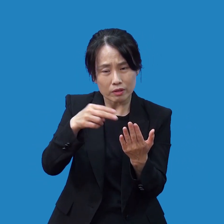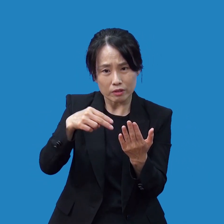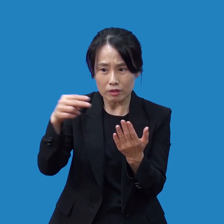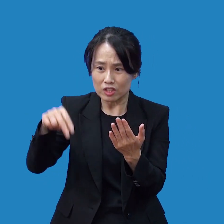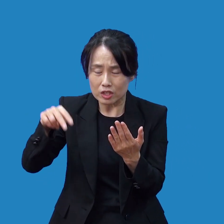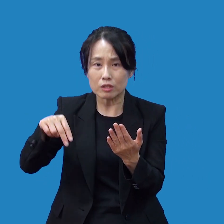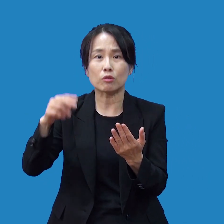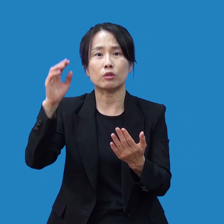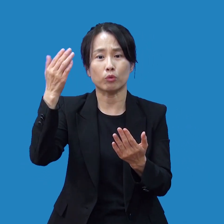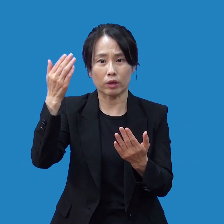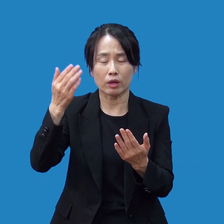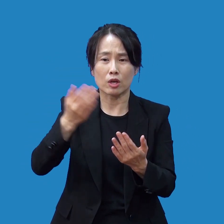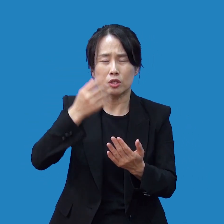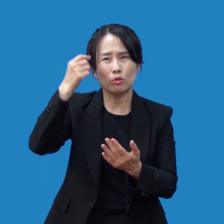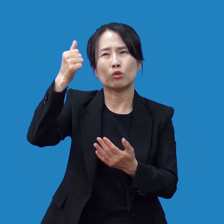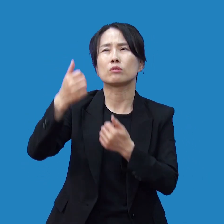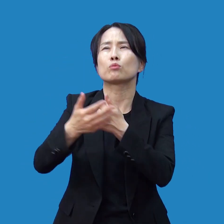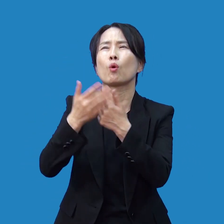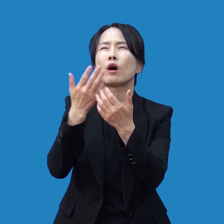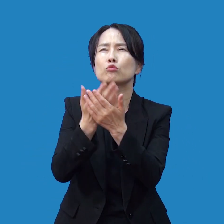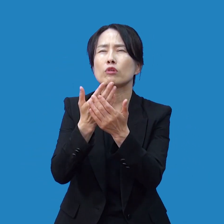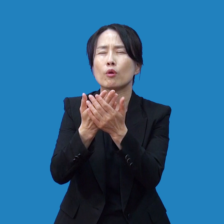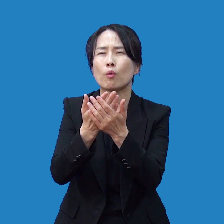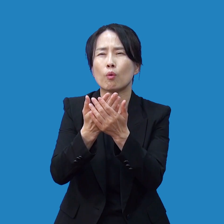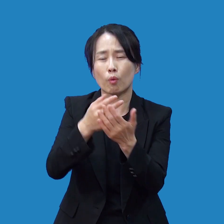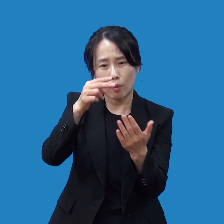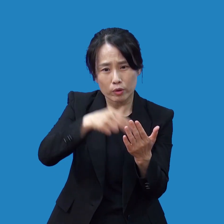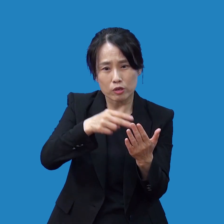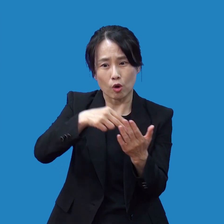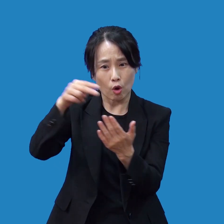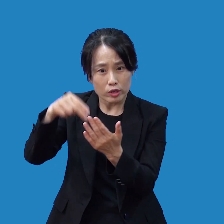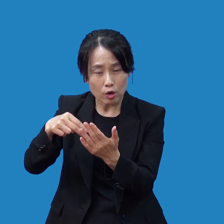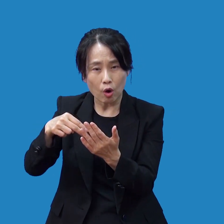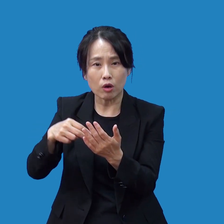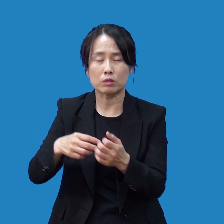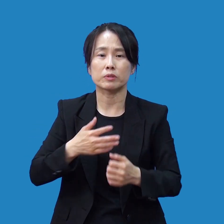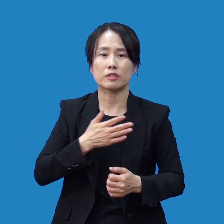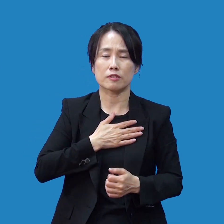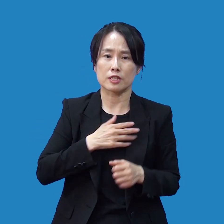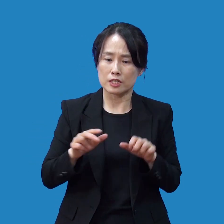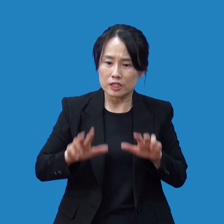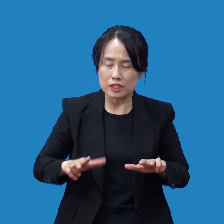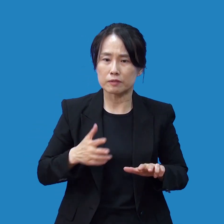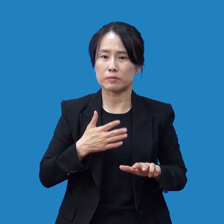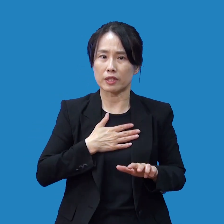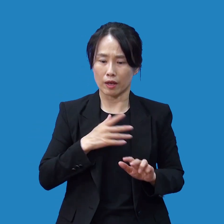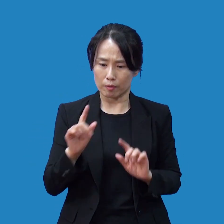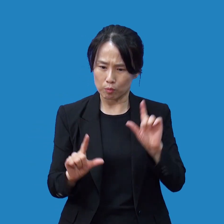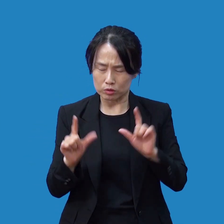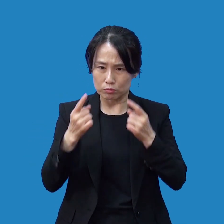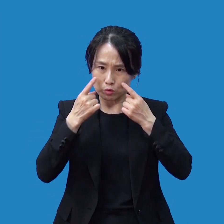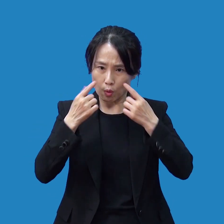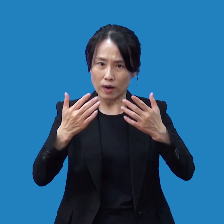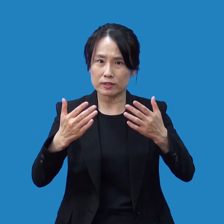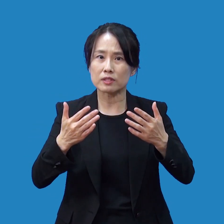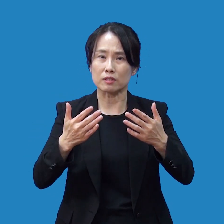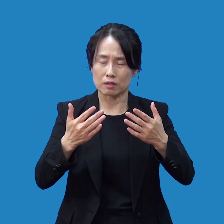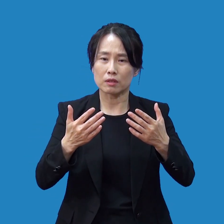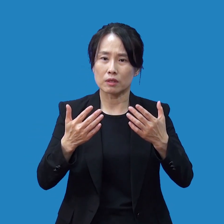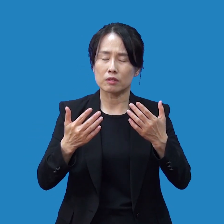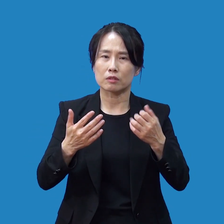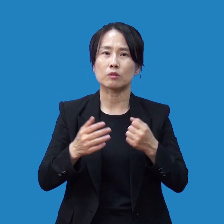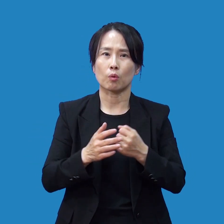도움 속에 성경을 읽으면 우리는 현실을 더 밝히 이해할 수 있습니다. 그리고 이 현실 속에서